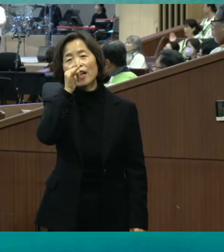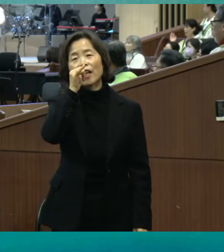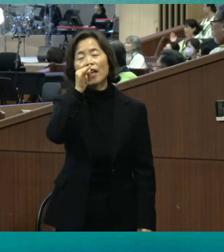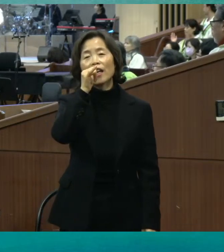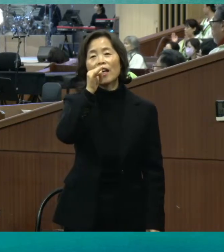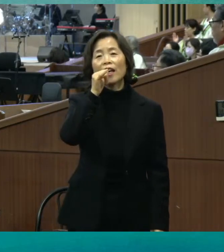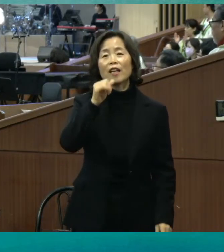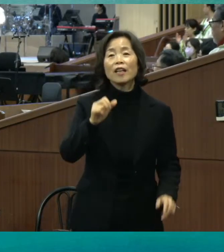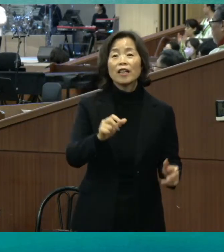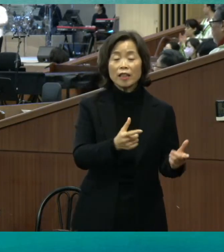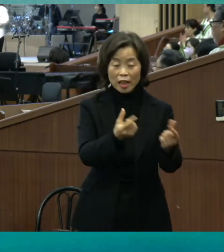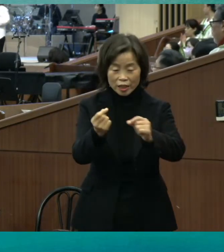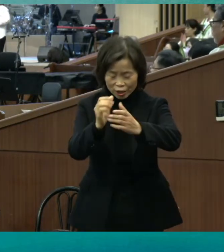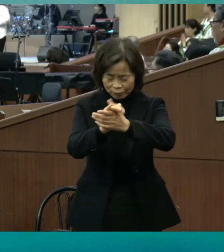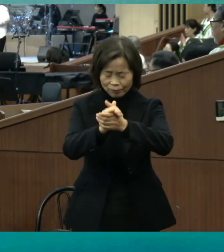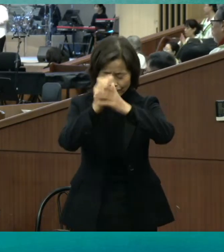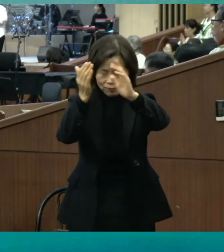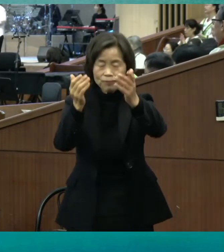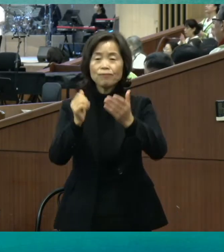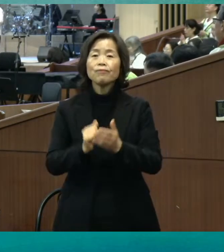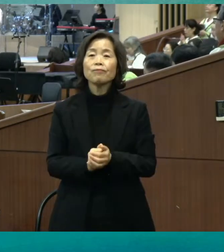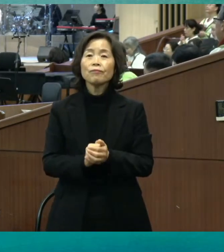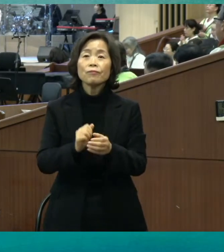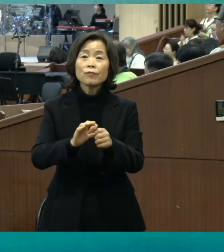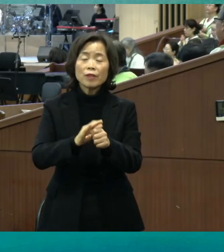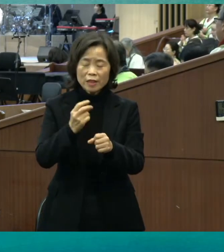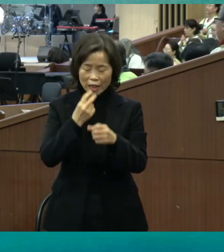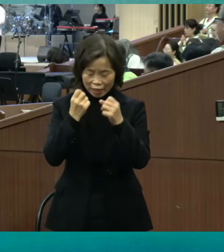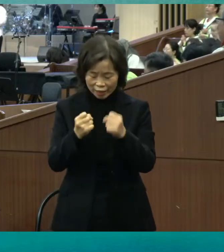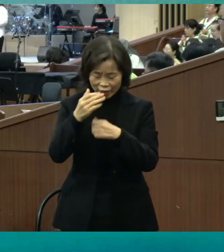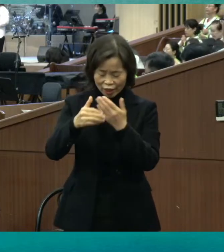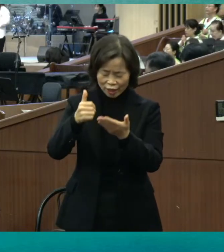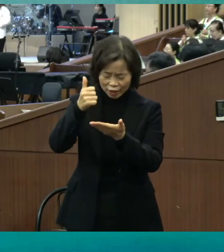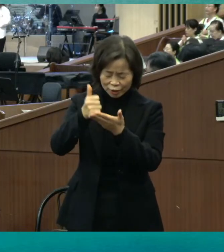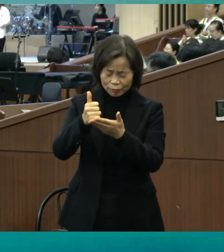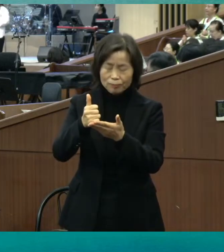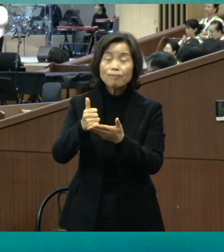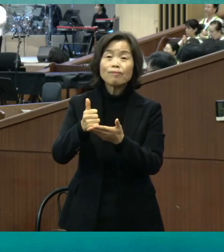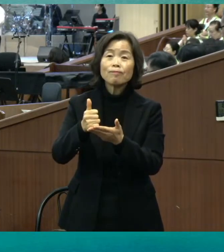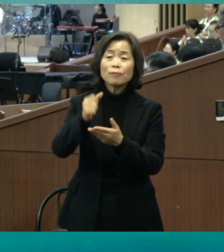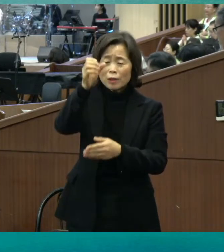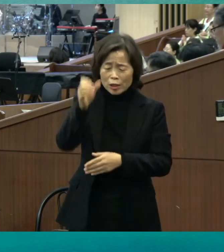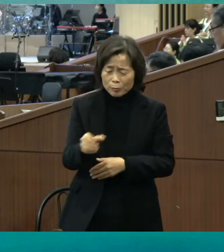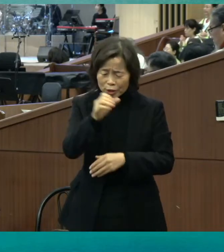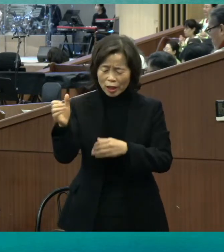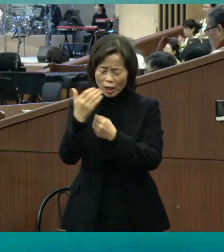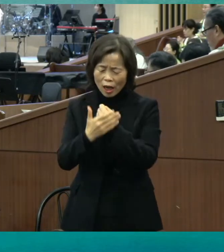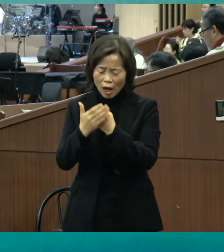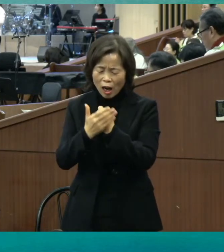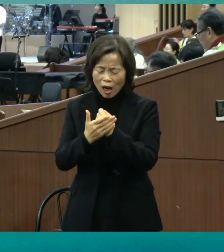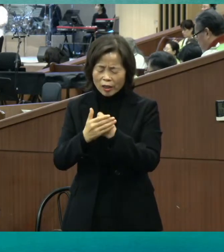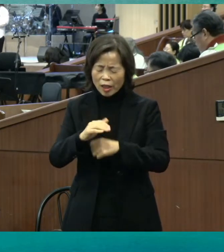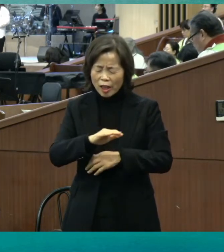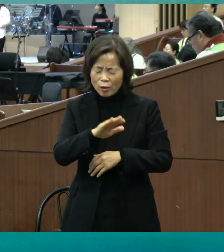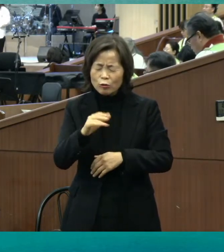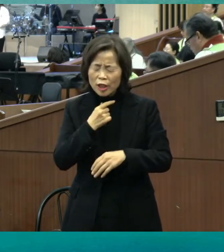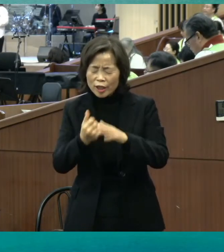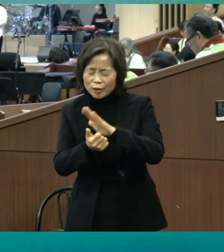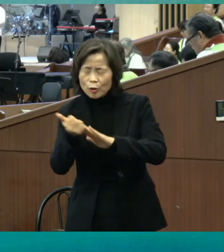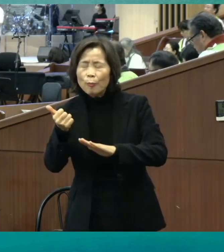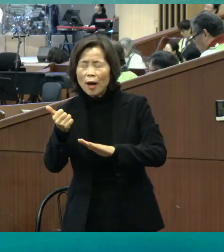이 시간 함께 기도하며 나가겠습니다 살아계신 하나님 오늘도 그 십자가 안에 우리의 소망이 있음을